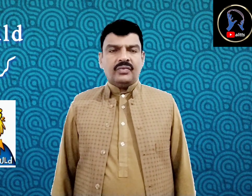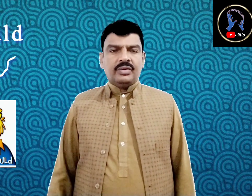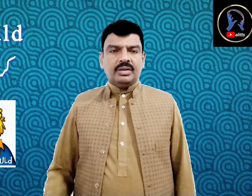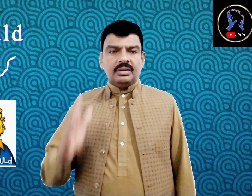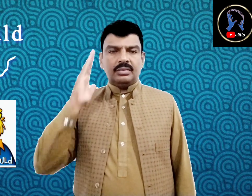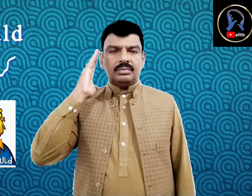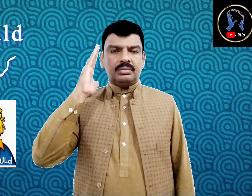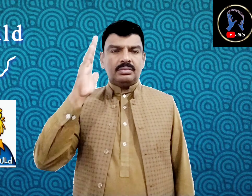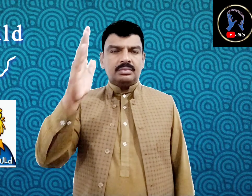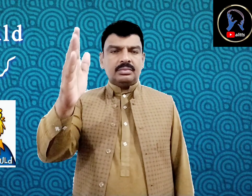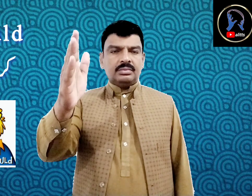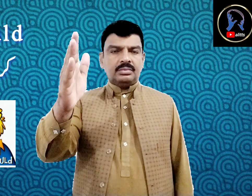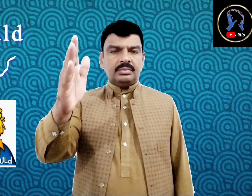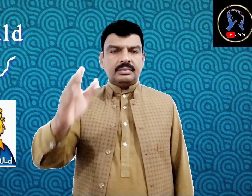वुड।